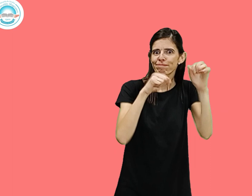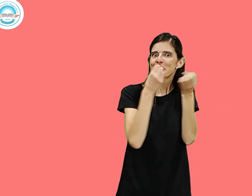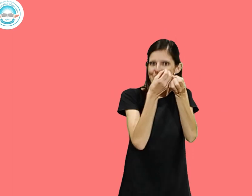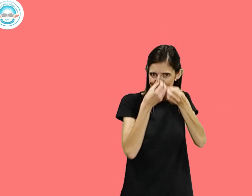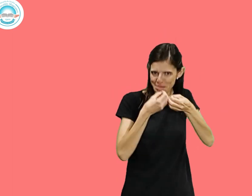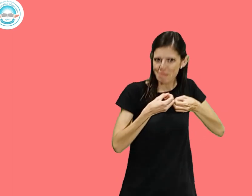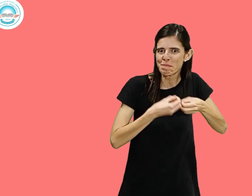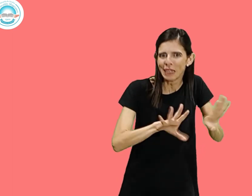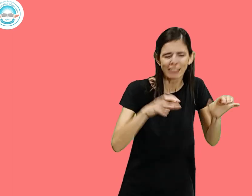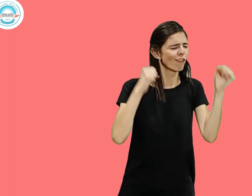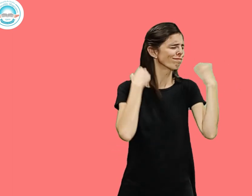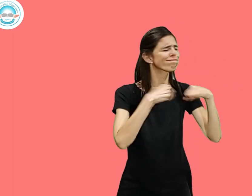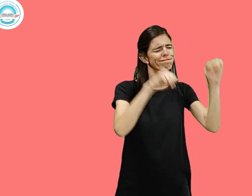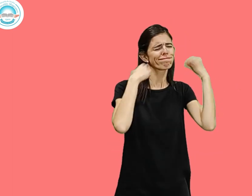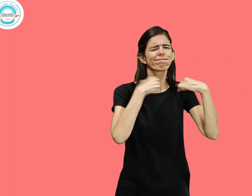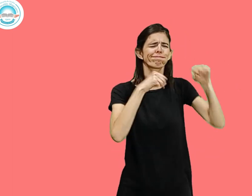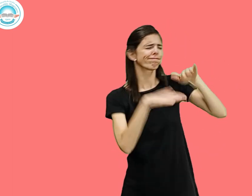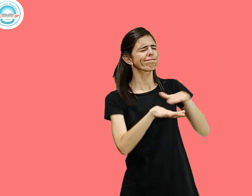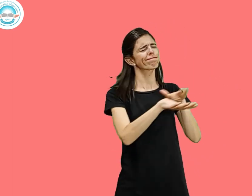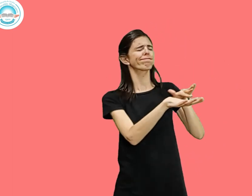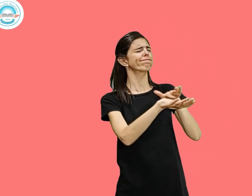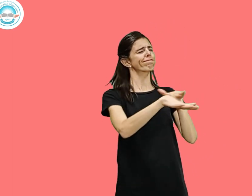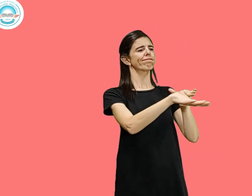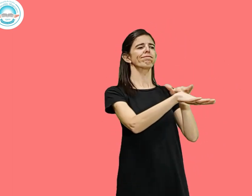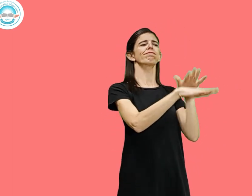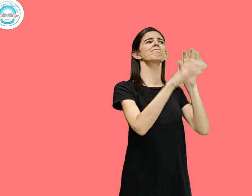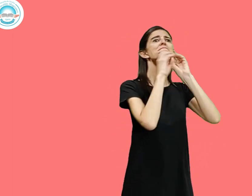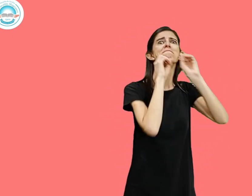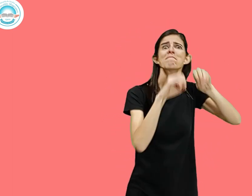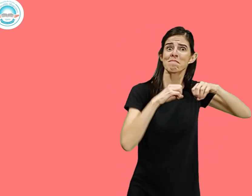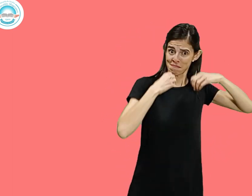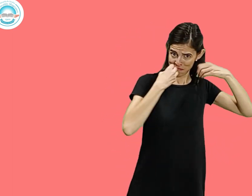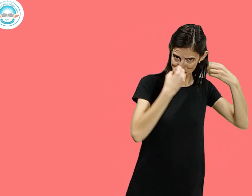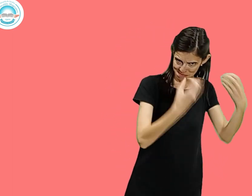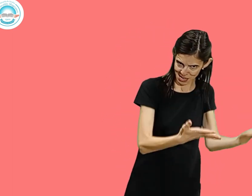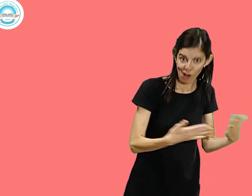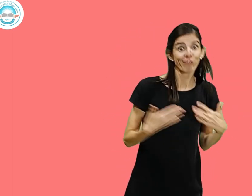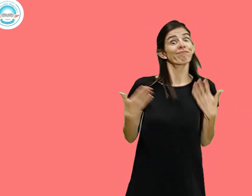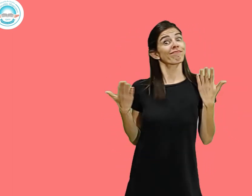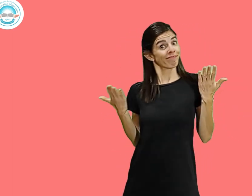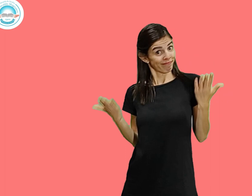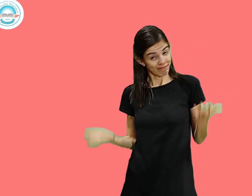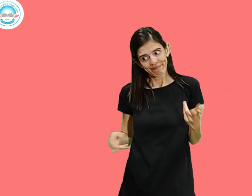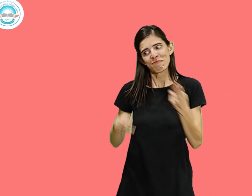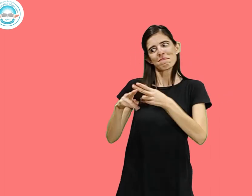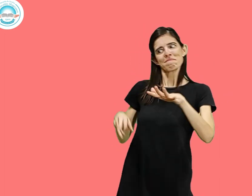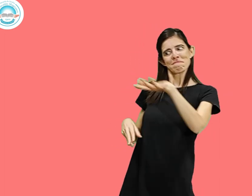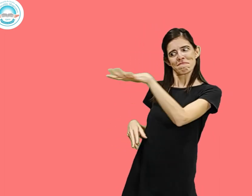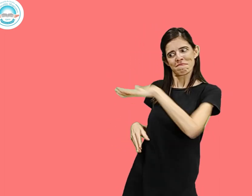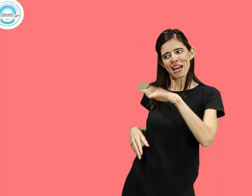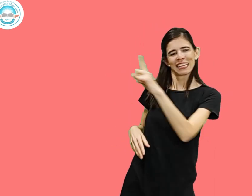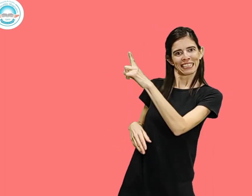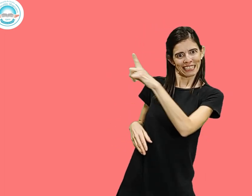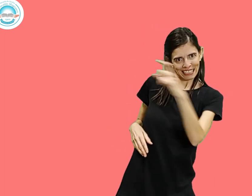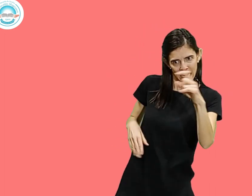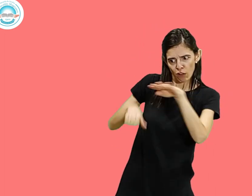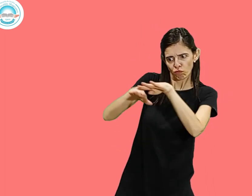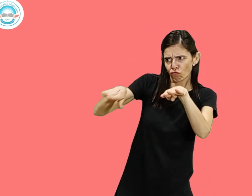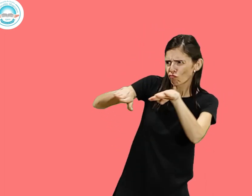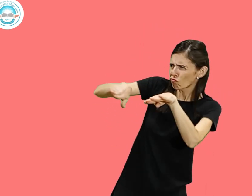papá en Palermo cuando tuve más confianza fuimos a la pista